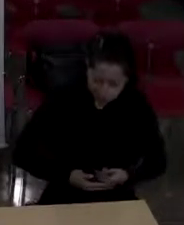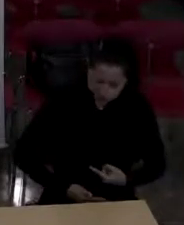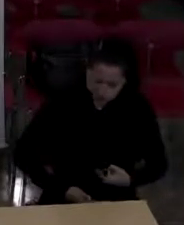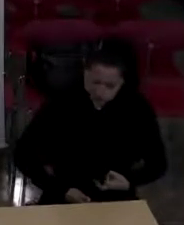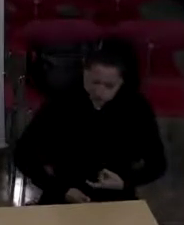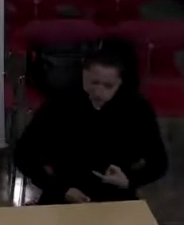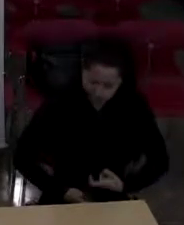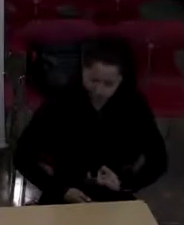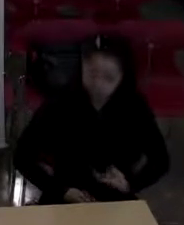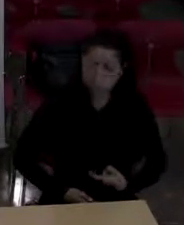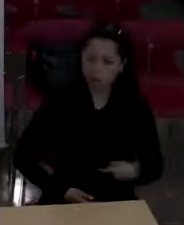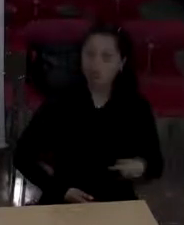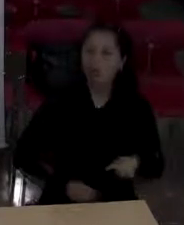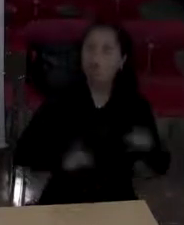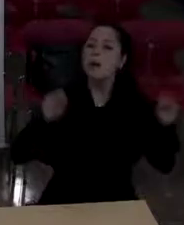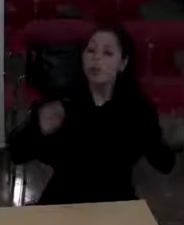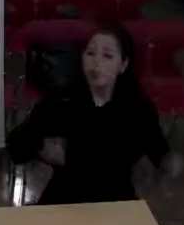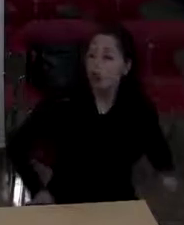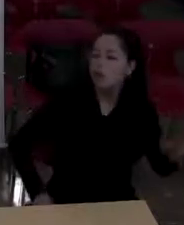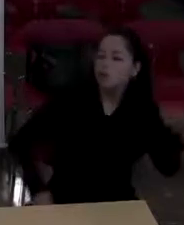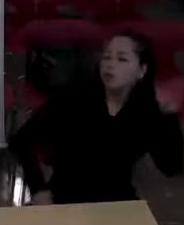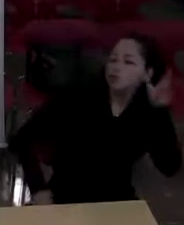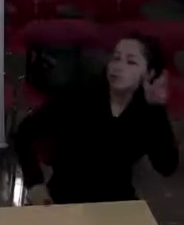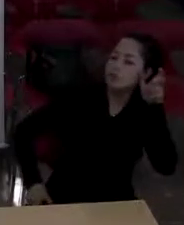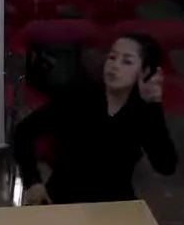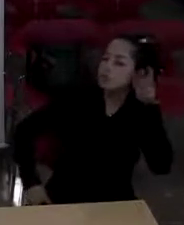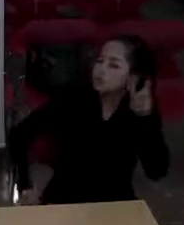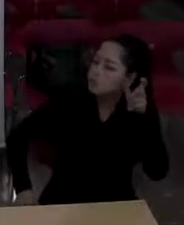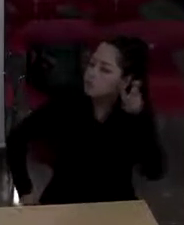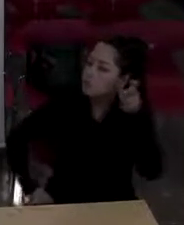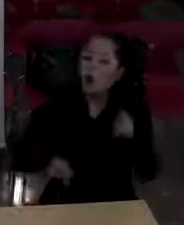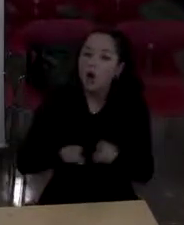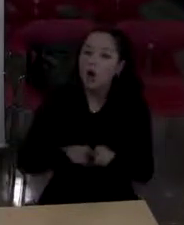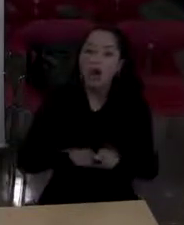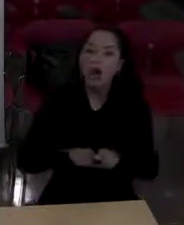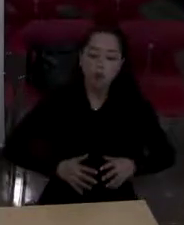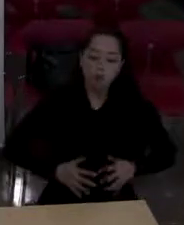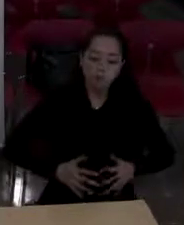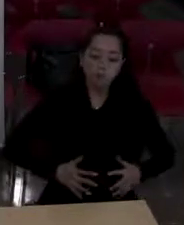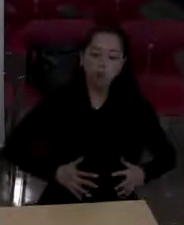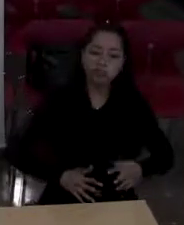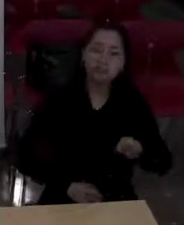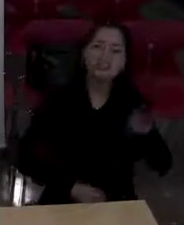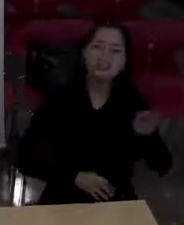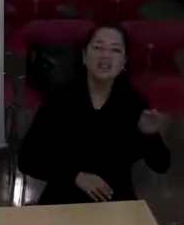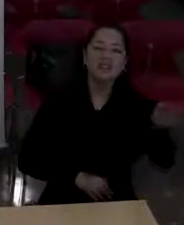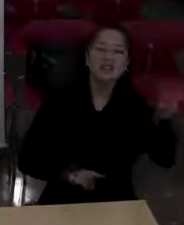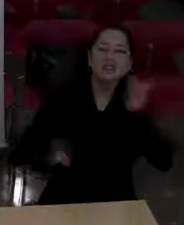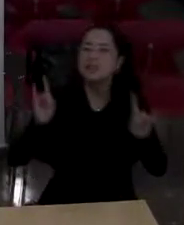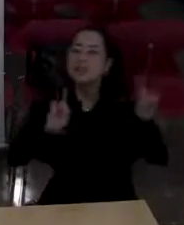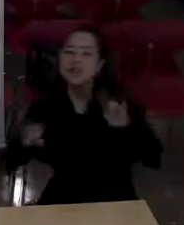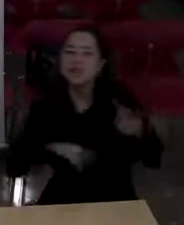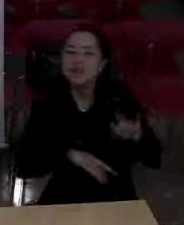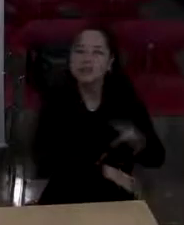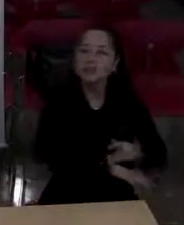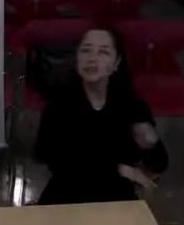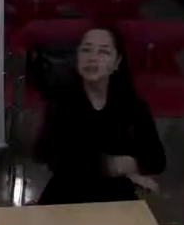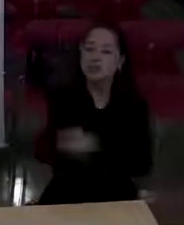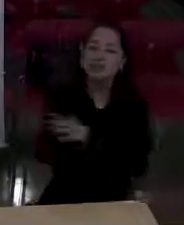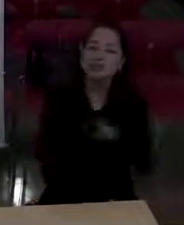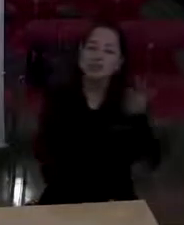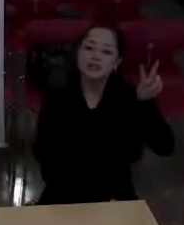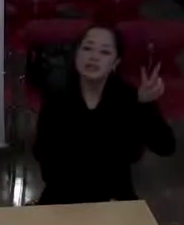poder escuchar, para poder percibir el sonido ante estímulos de 75 decibeles. En este